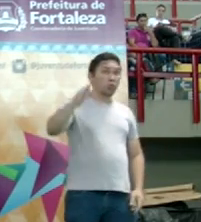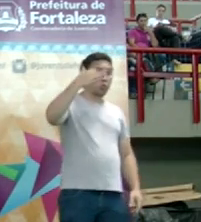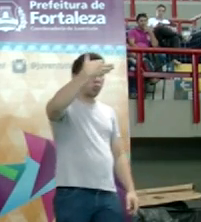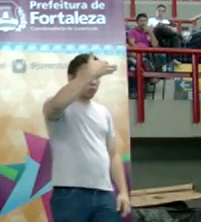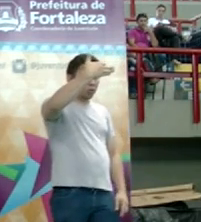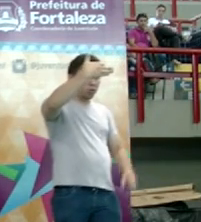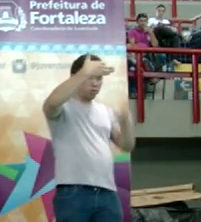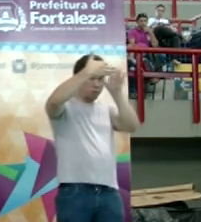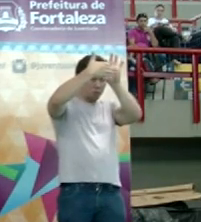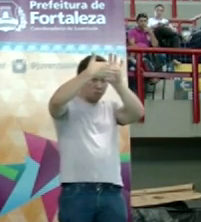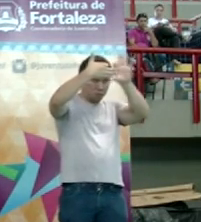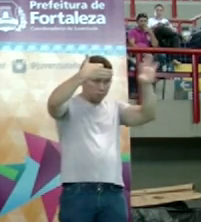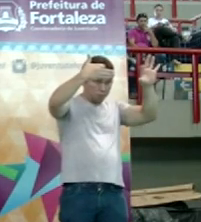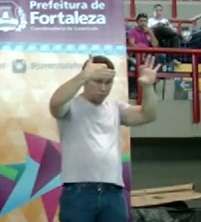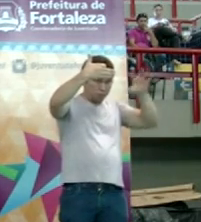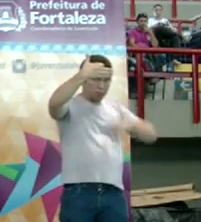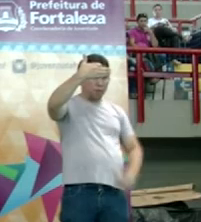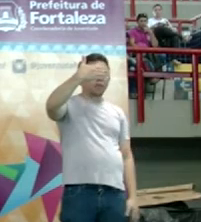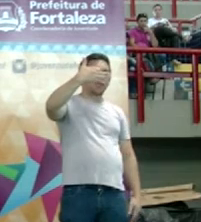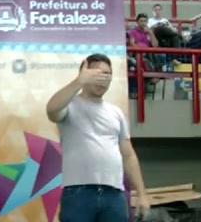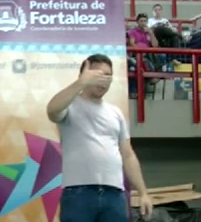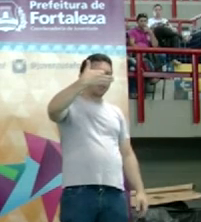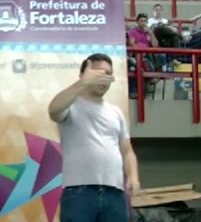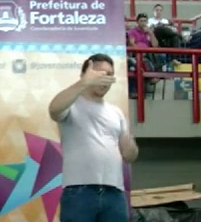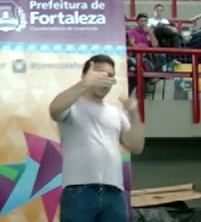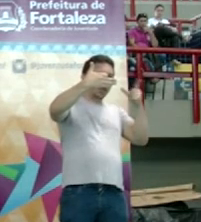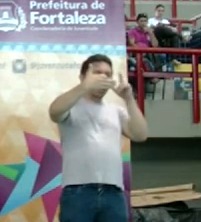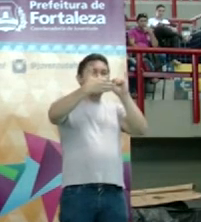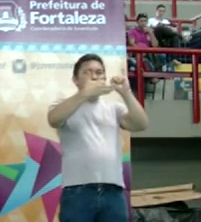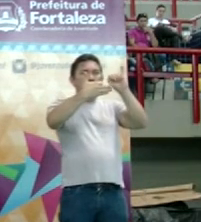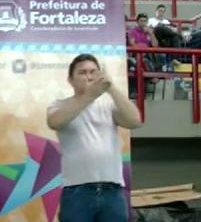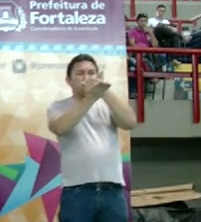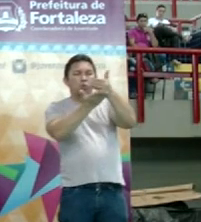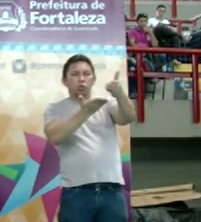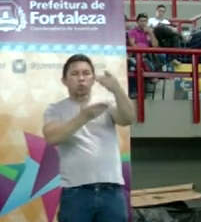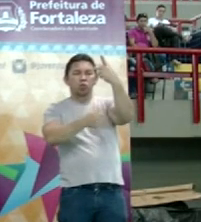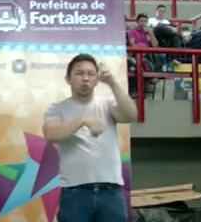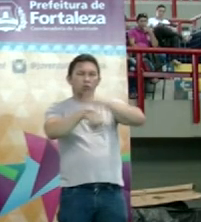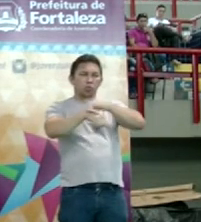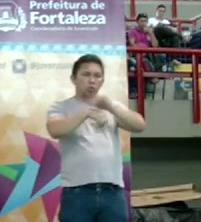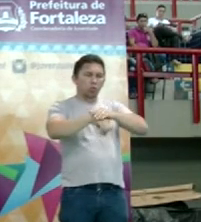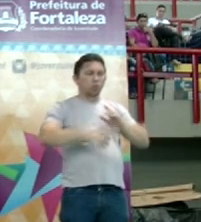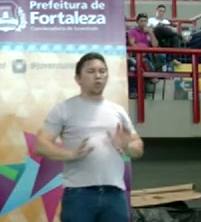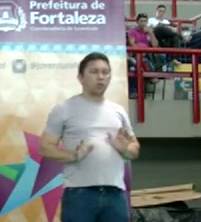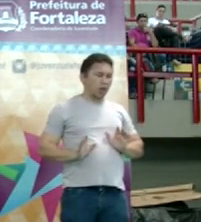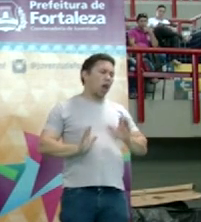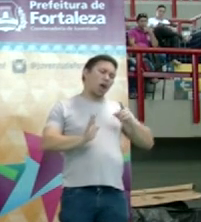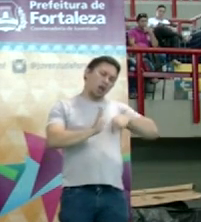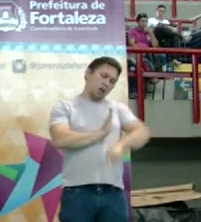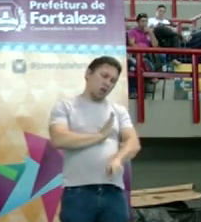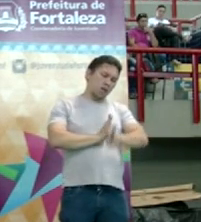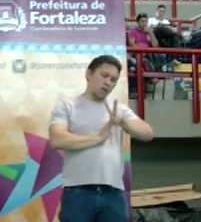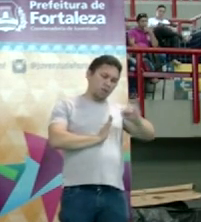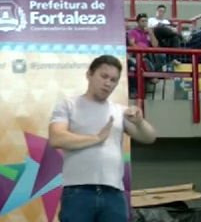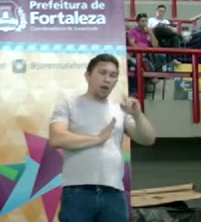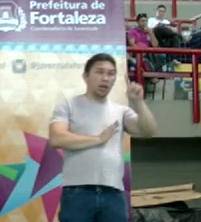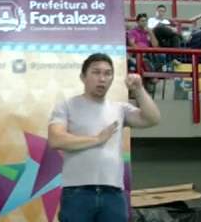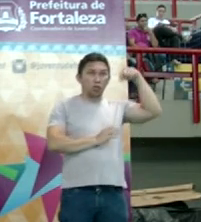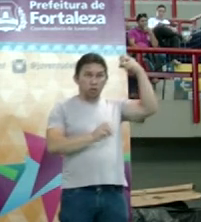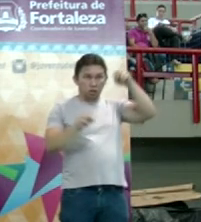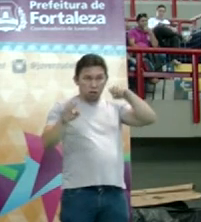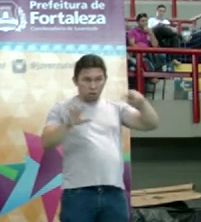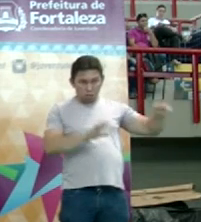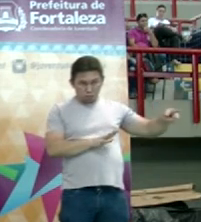que ter no mínimo uma parada. A introdução, quem quiser pode anotar, nós vamos aprofundar essa aula na semana que